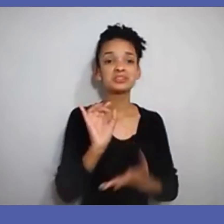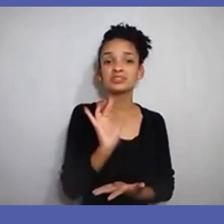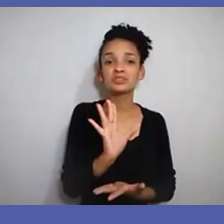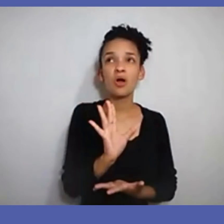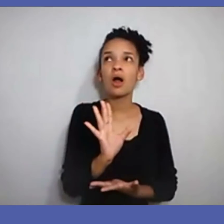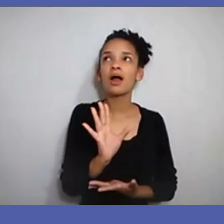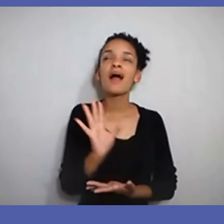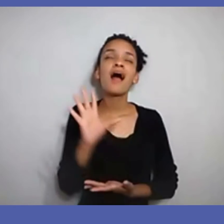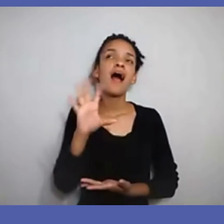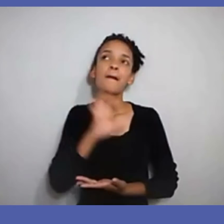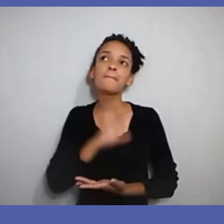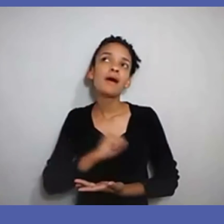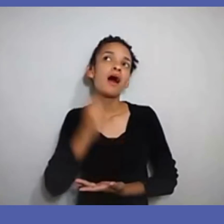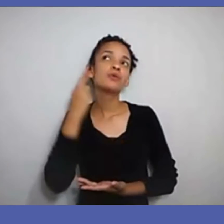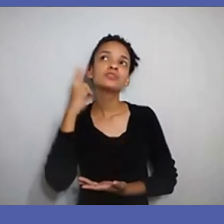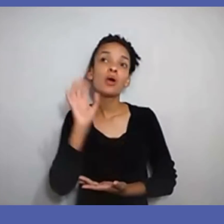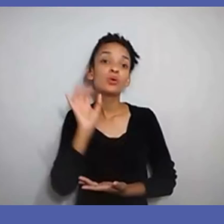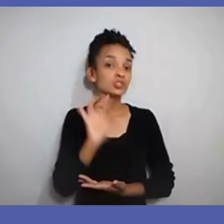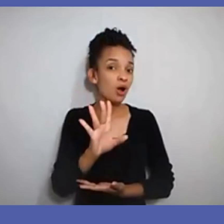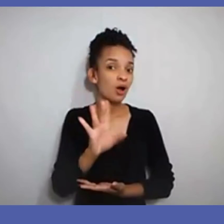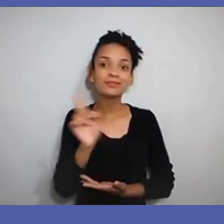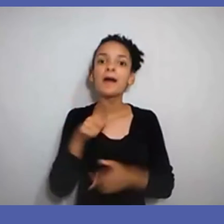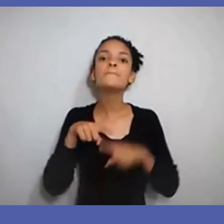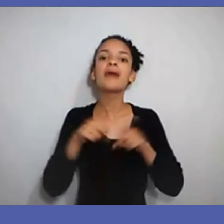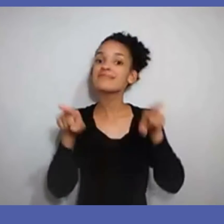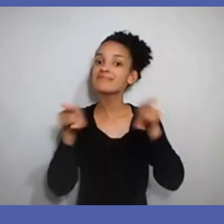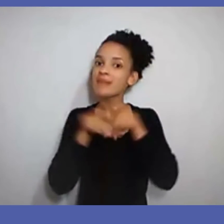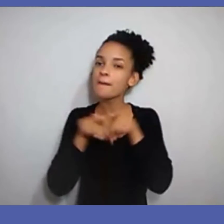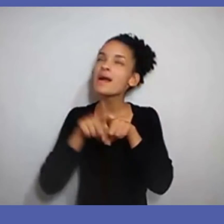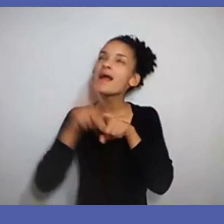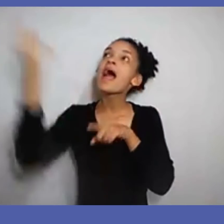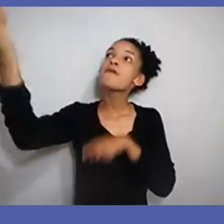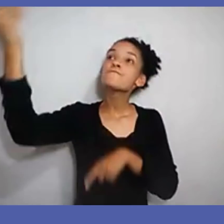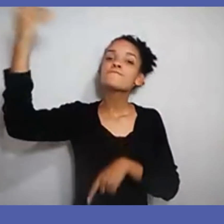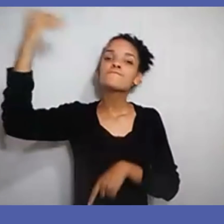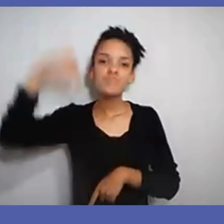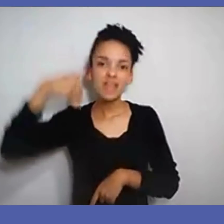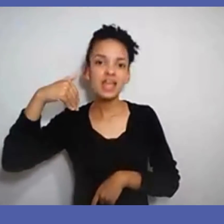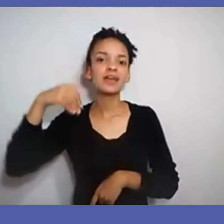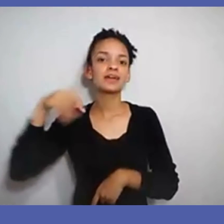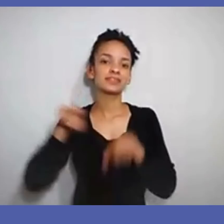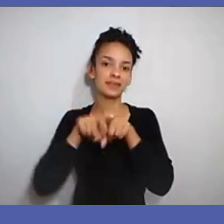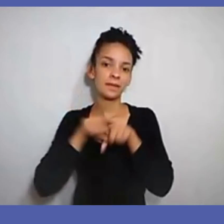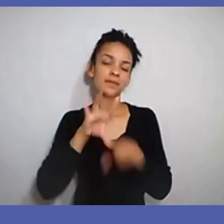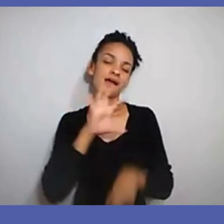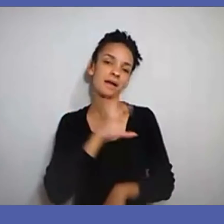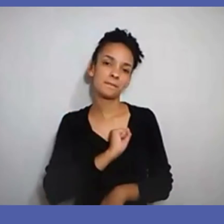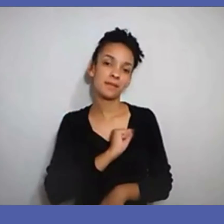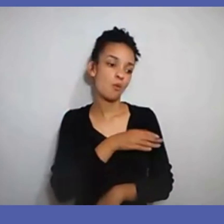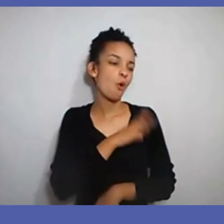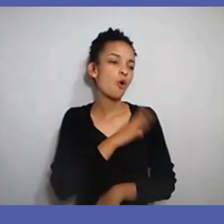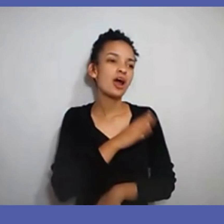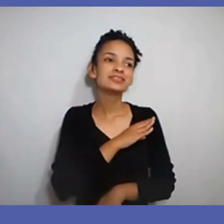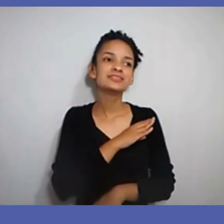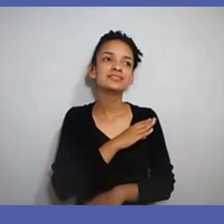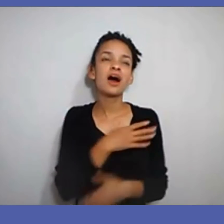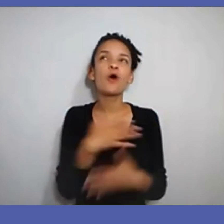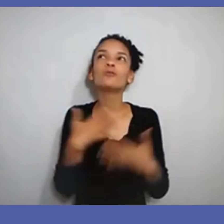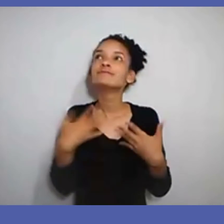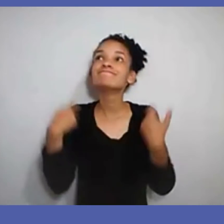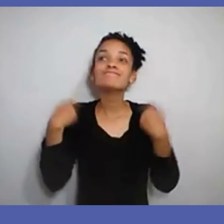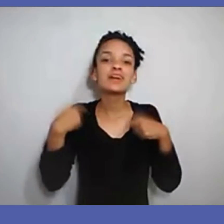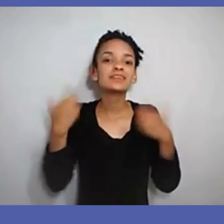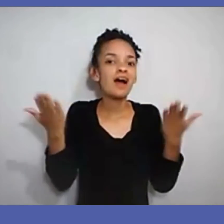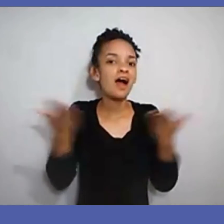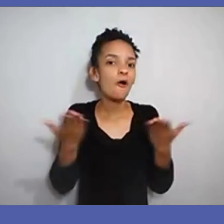mas amar a vinda do Senhor, Tem um coração de urgência, um coração